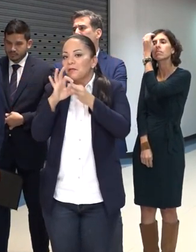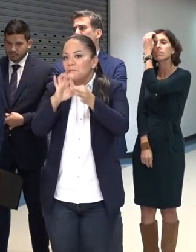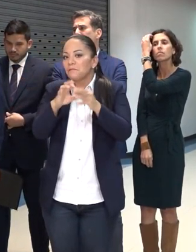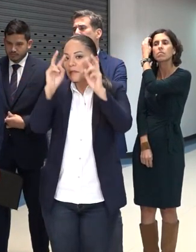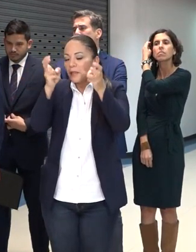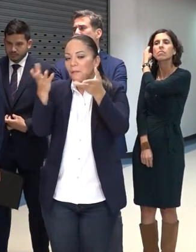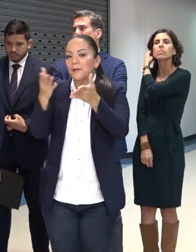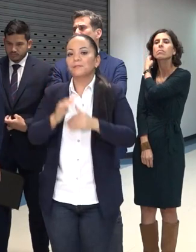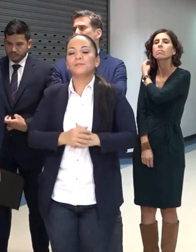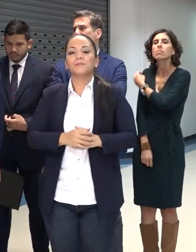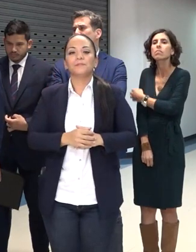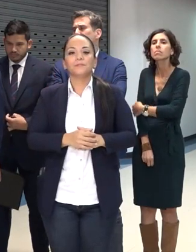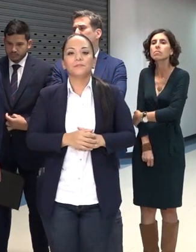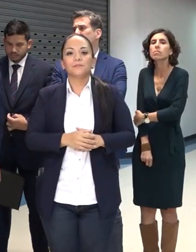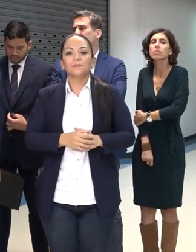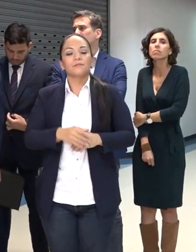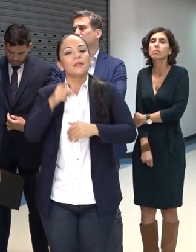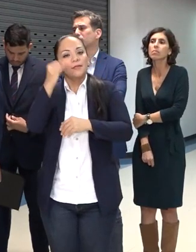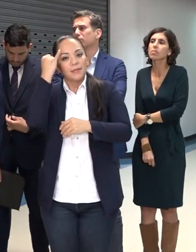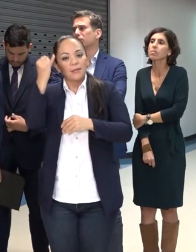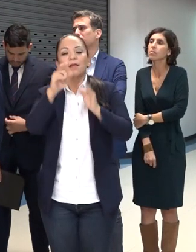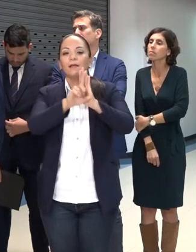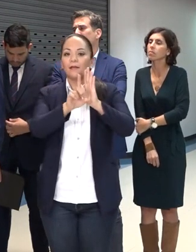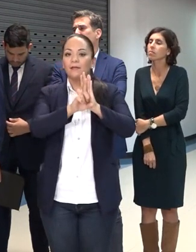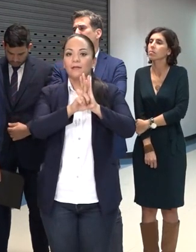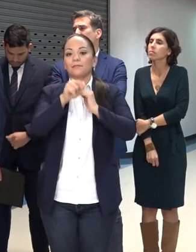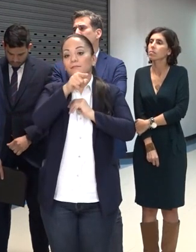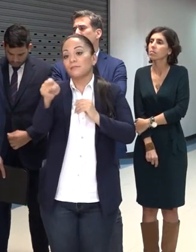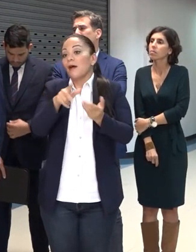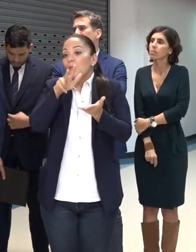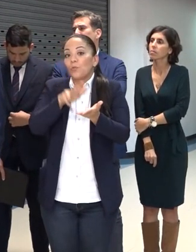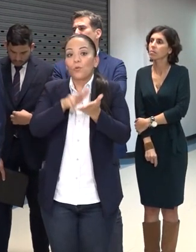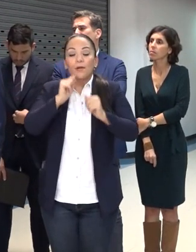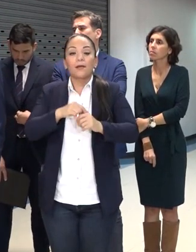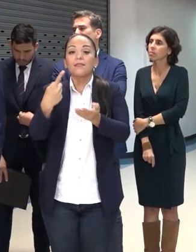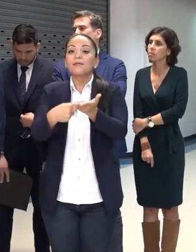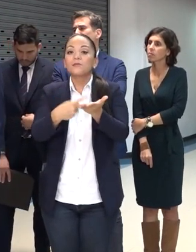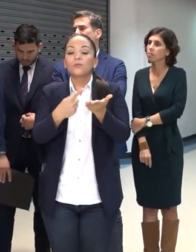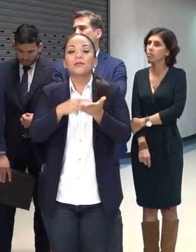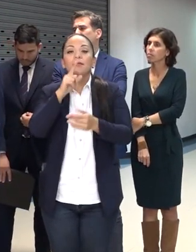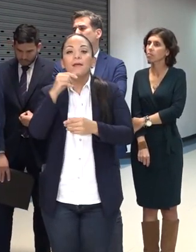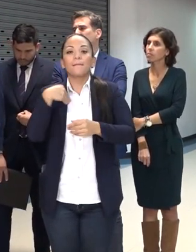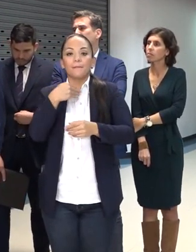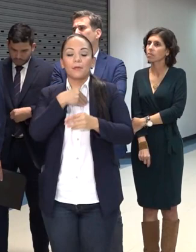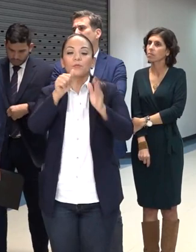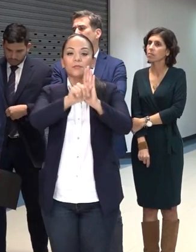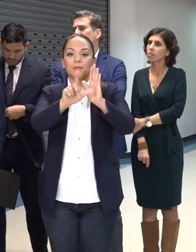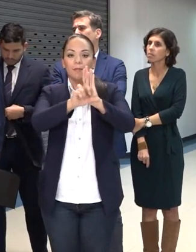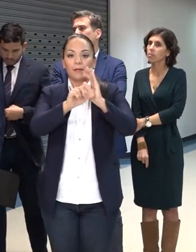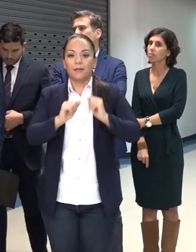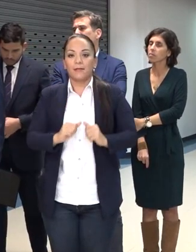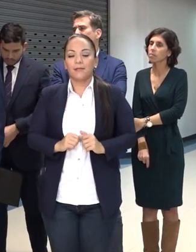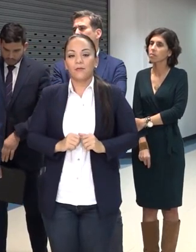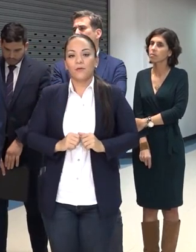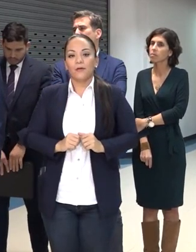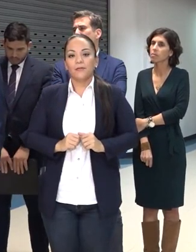esta iniciativa de ley? Esa iniciativa de ley la tendrán que aprobar y discutir los miembros de la Asamblea